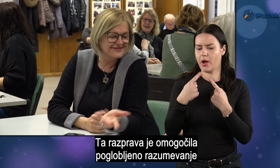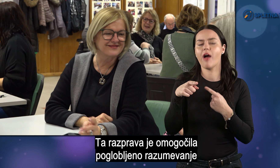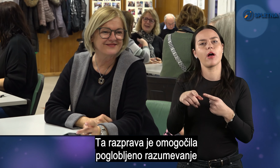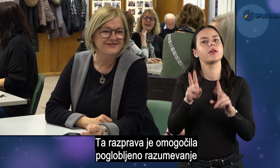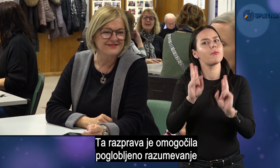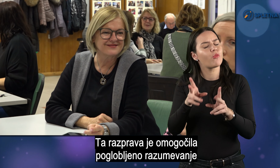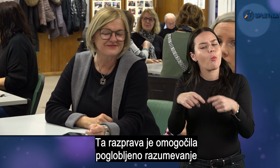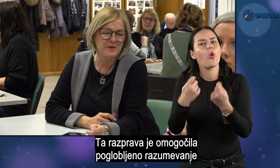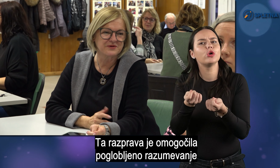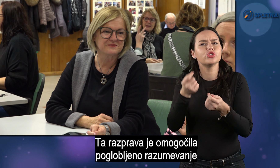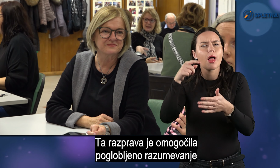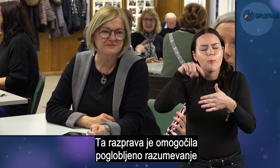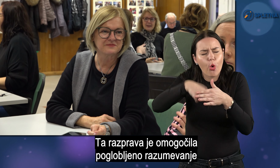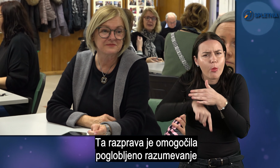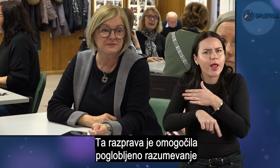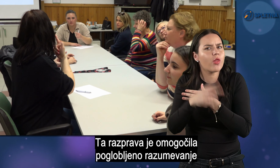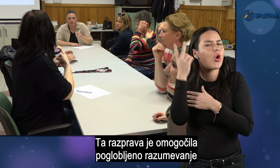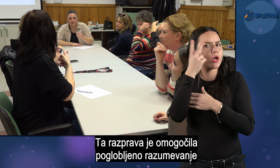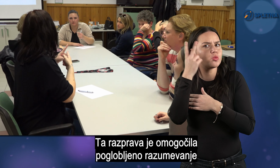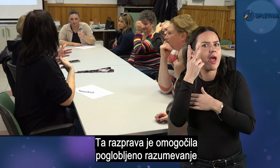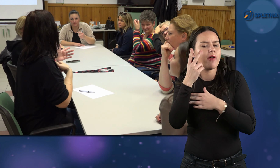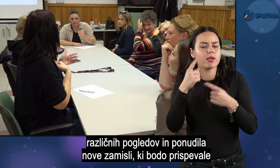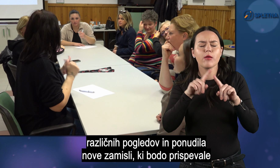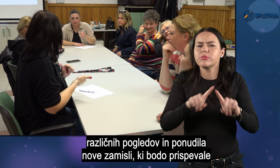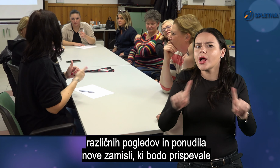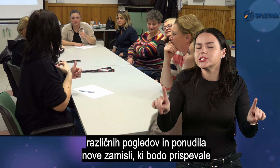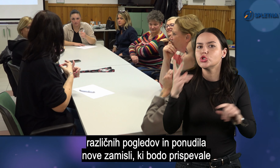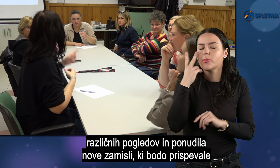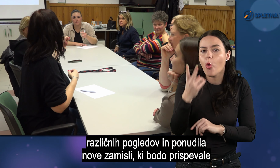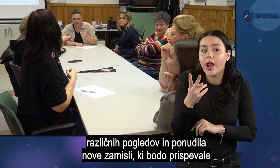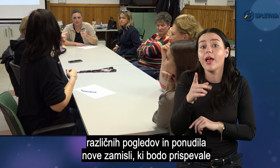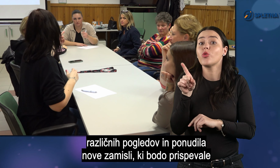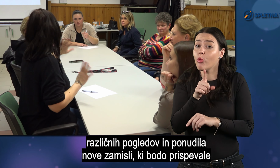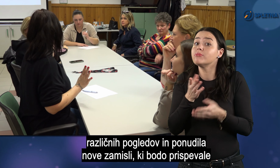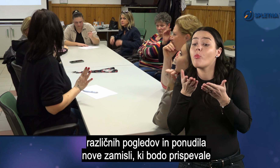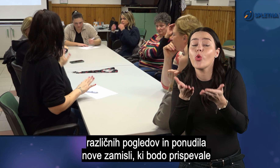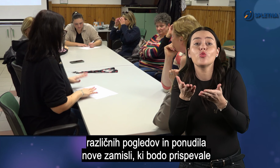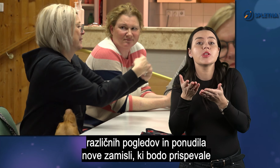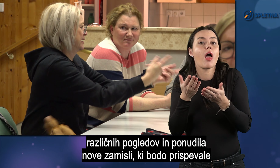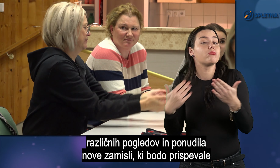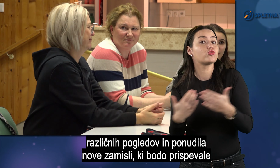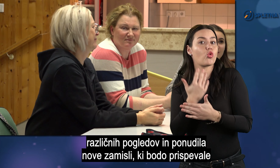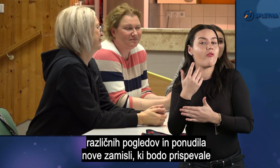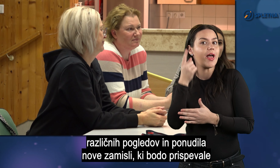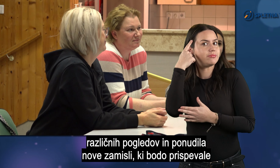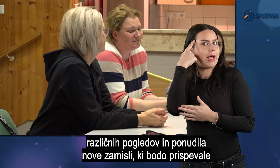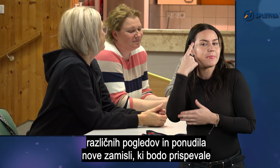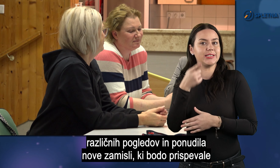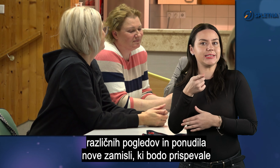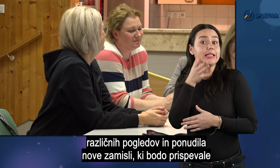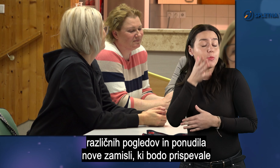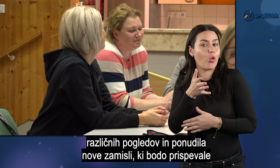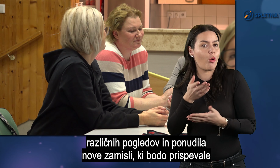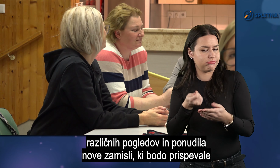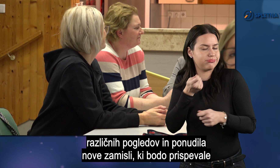Ta razprava je omogočila poglobljeno razumevanje različnih pogledov in ponudila nove zamisli, ki bodo prispevale k napredku